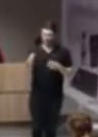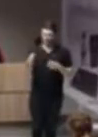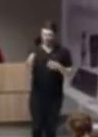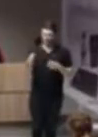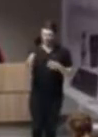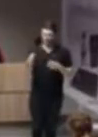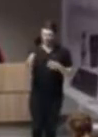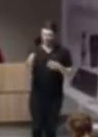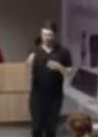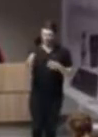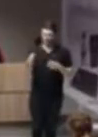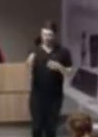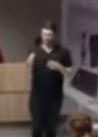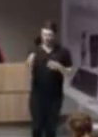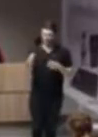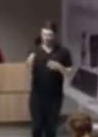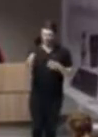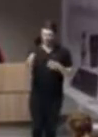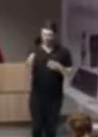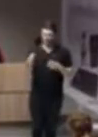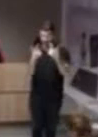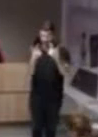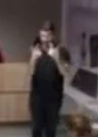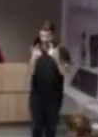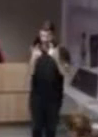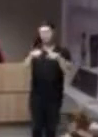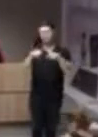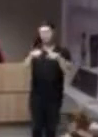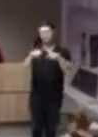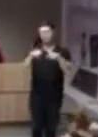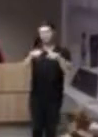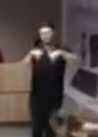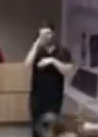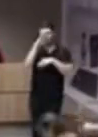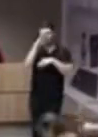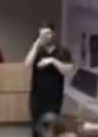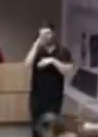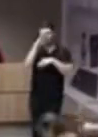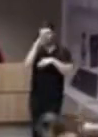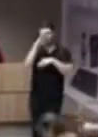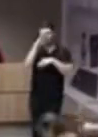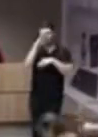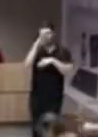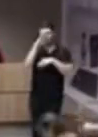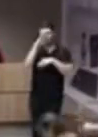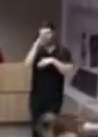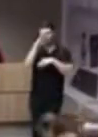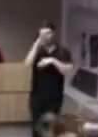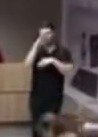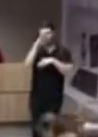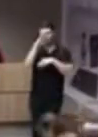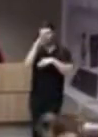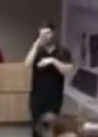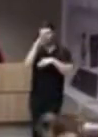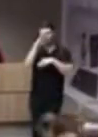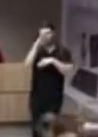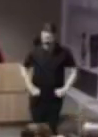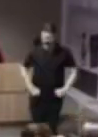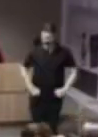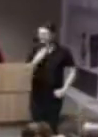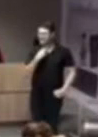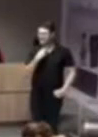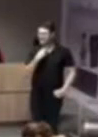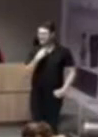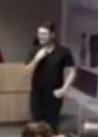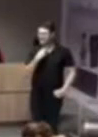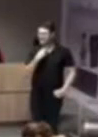violência. E aí, de gênero especificamente. Destaca-se ainda a proibição dos homens ficarem sem camisa e a orientação